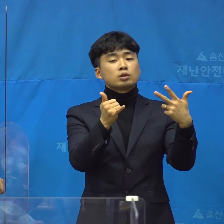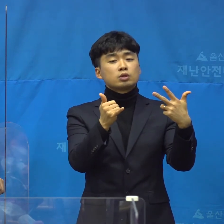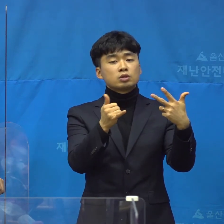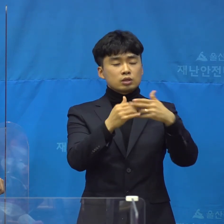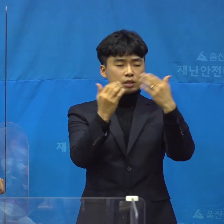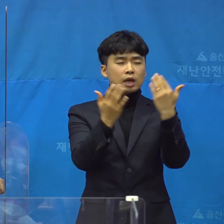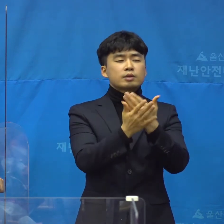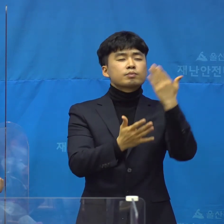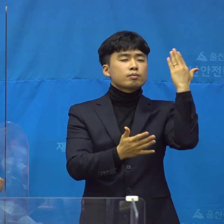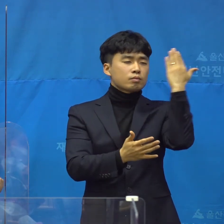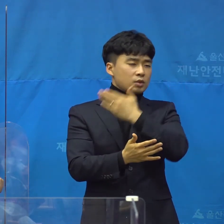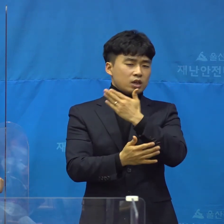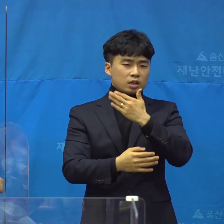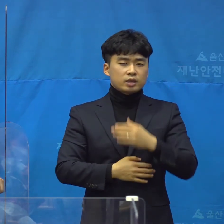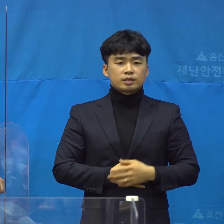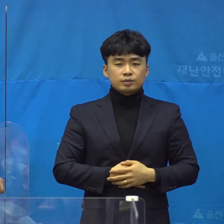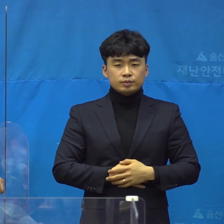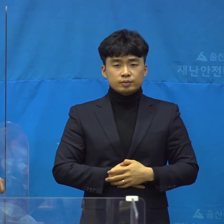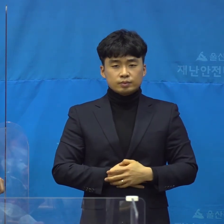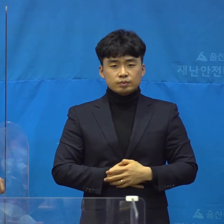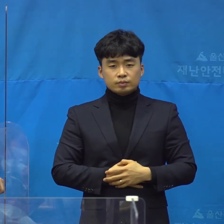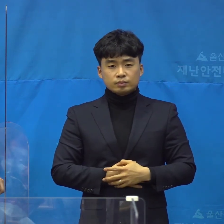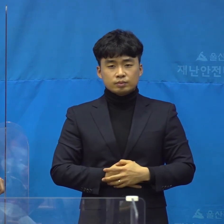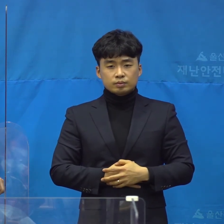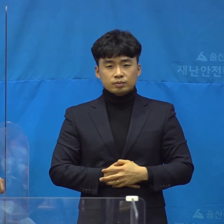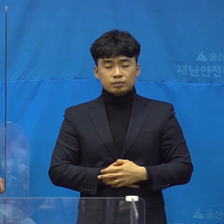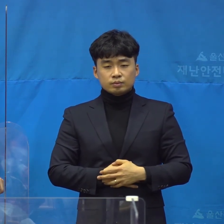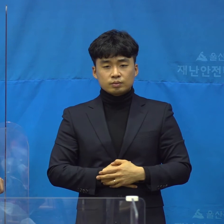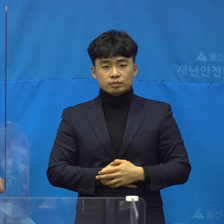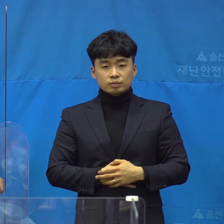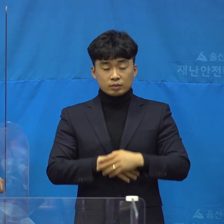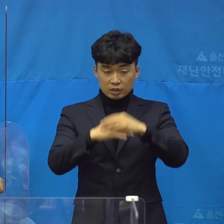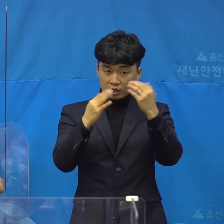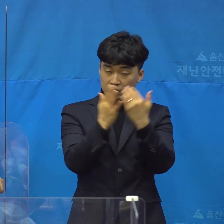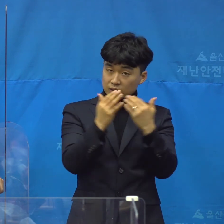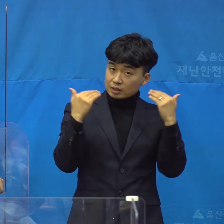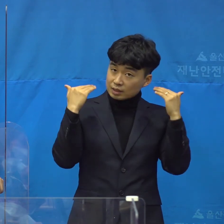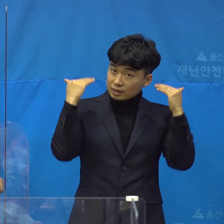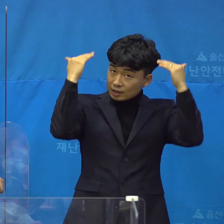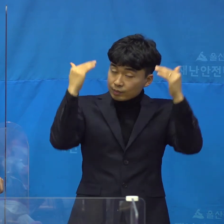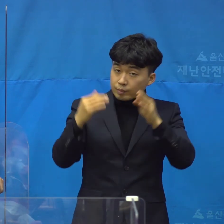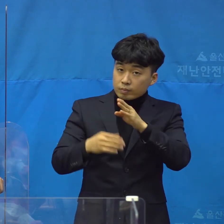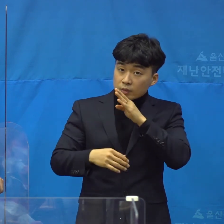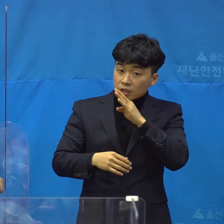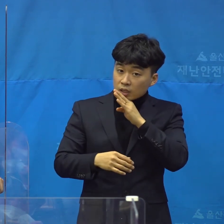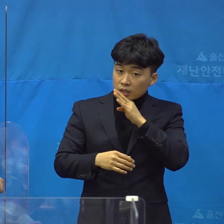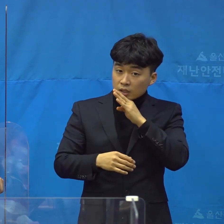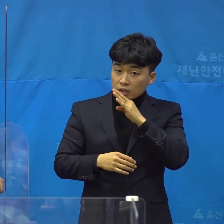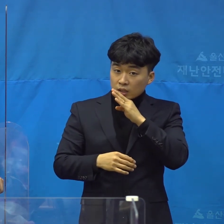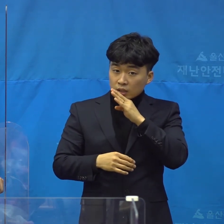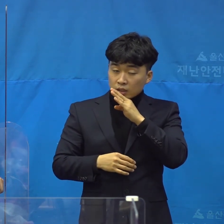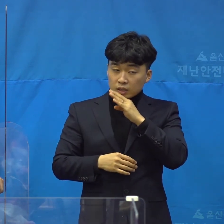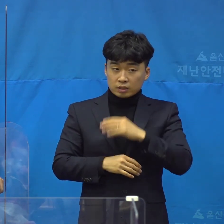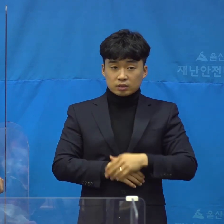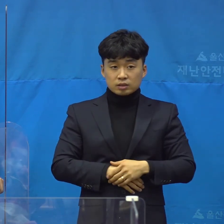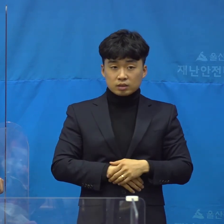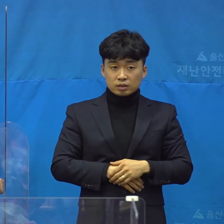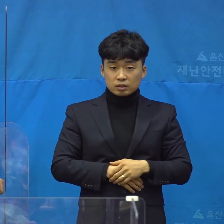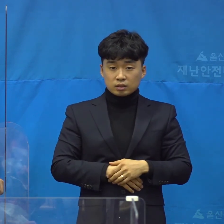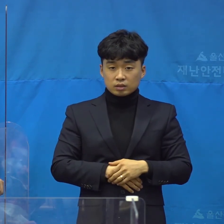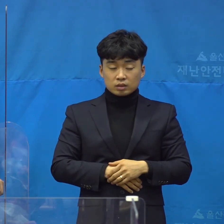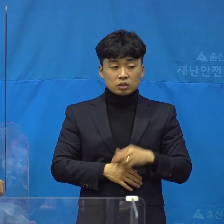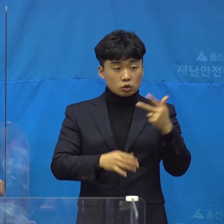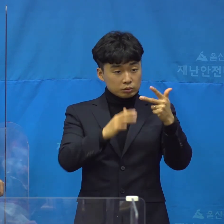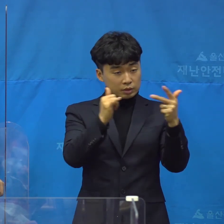있는데 그거는 다 음성이에요. 네, 7분들은 다 승인된 어른들 아니겠습니까? 예. 어머니나 아버지